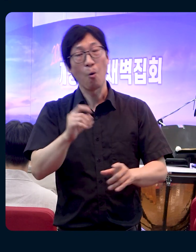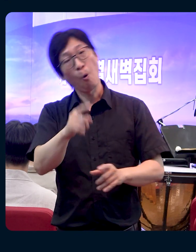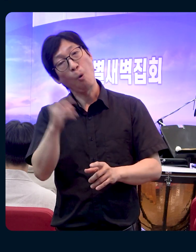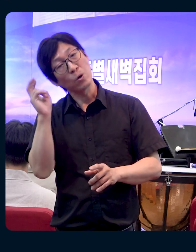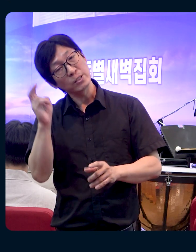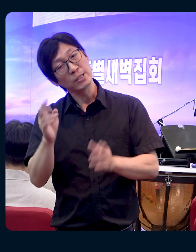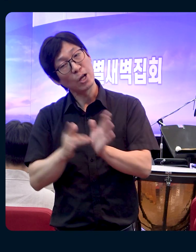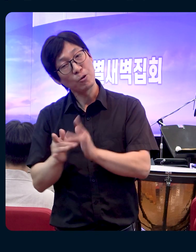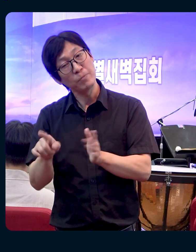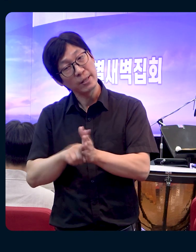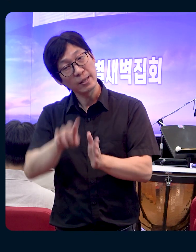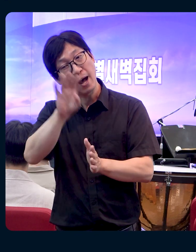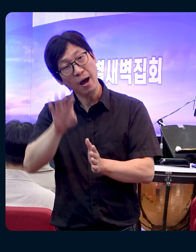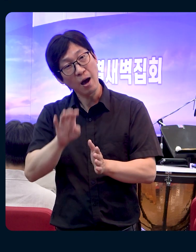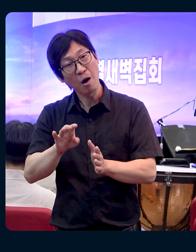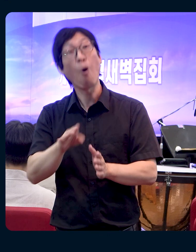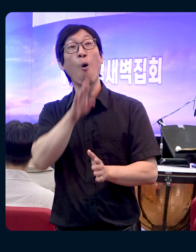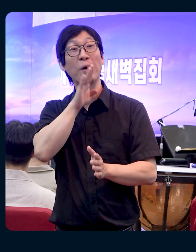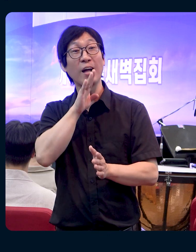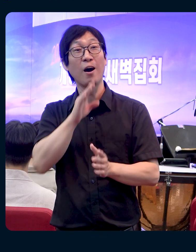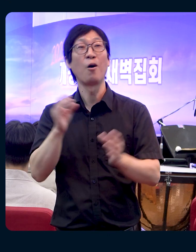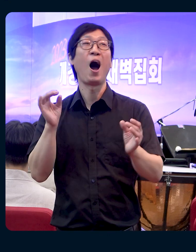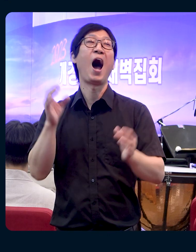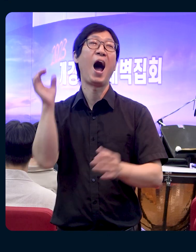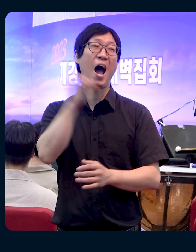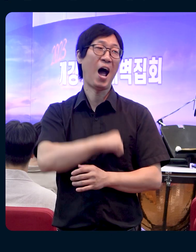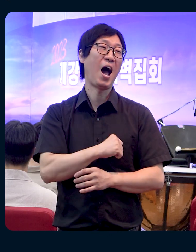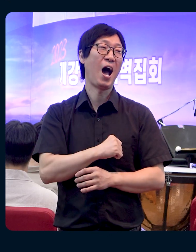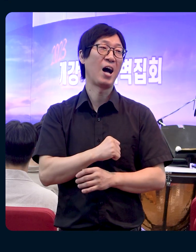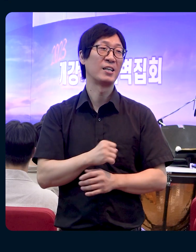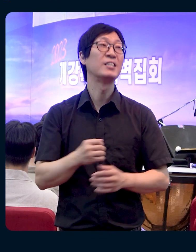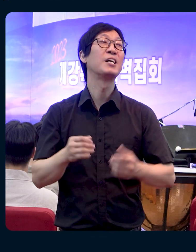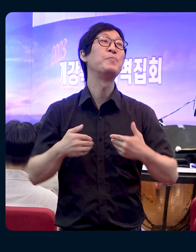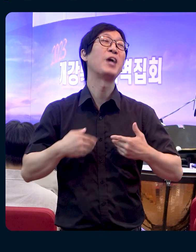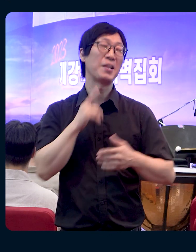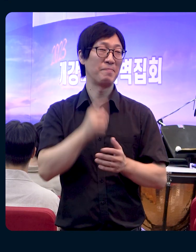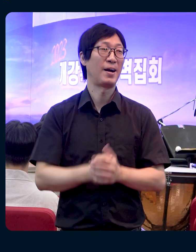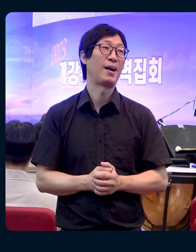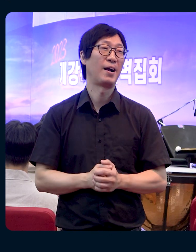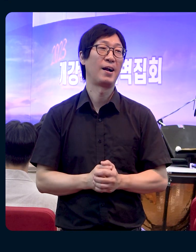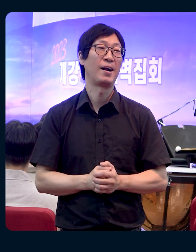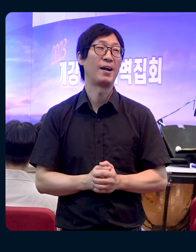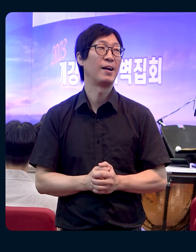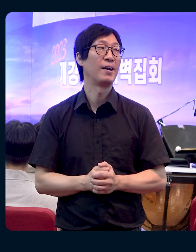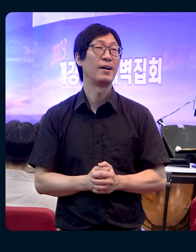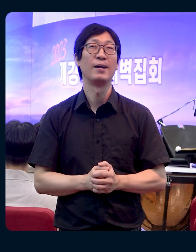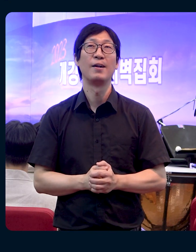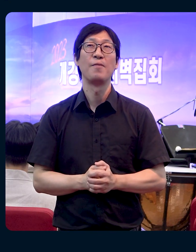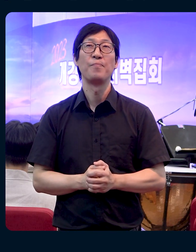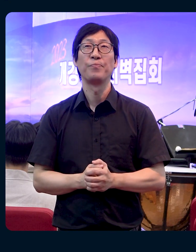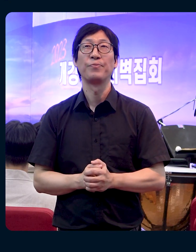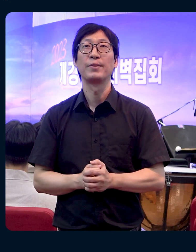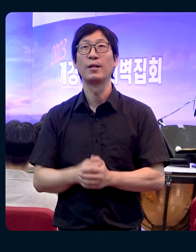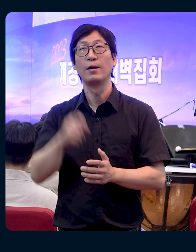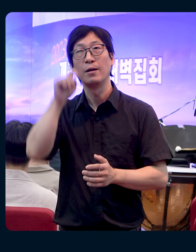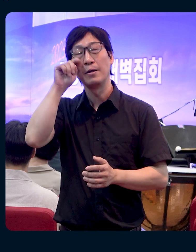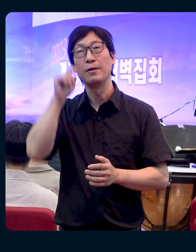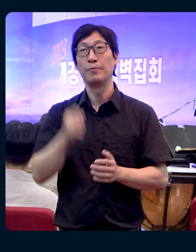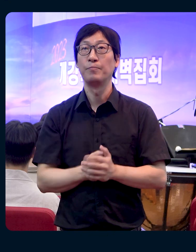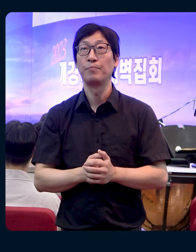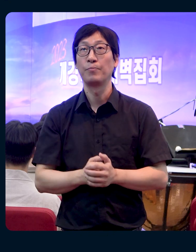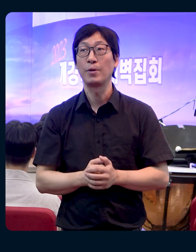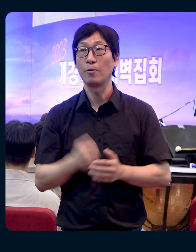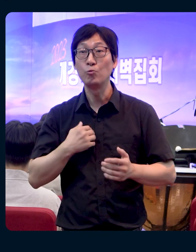자, 결국 무슨 얘기예요? 우리가 주님의 사람임을, 그리스도인임을 절대 잊으면 안